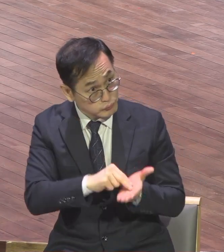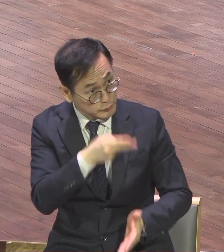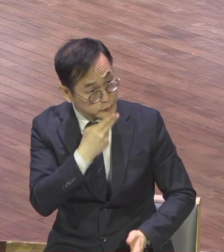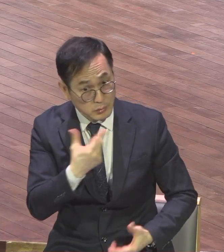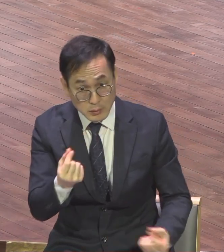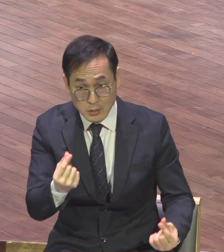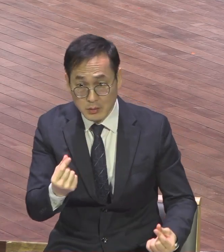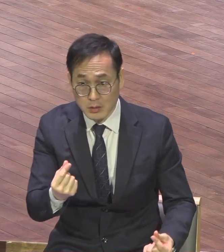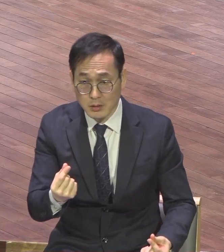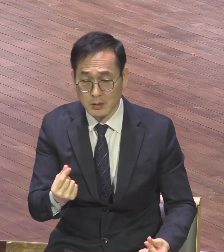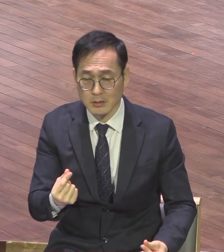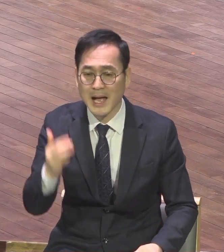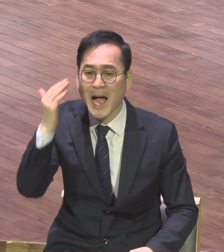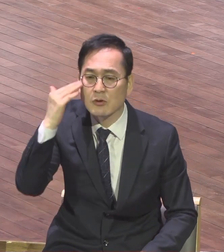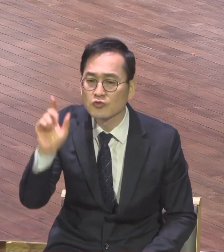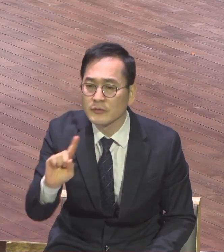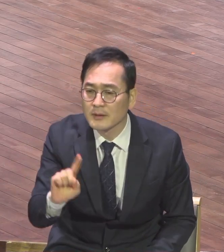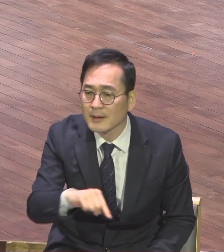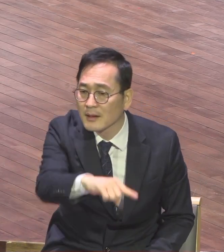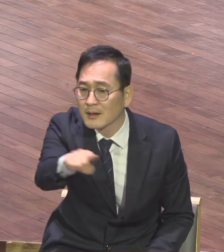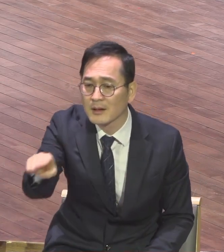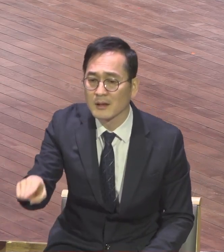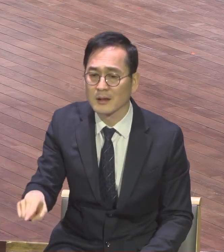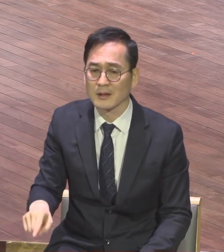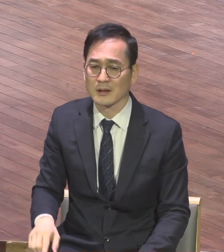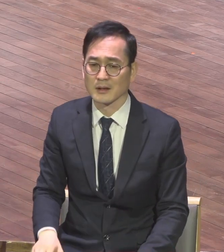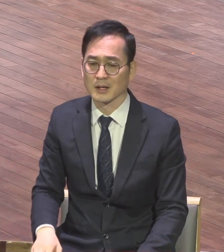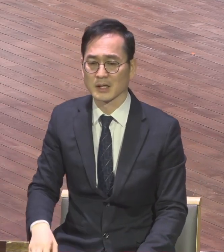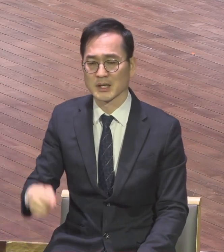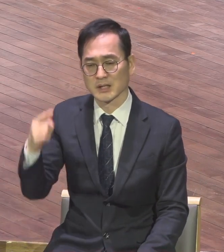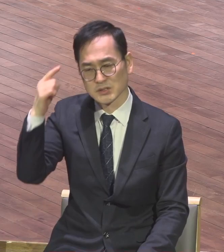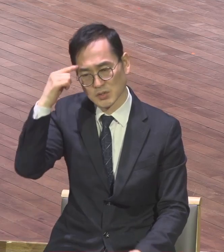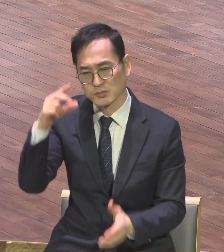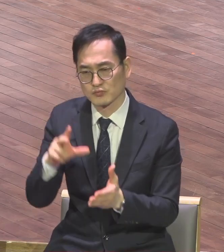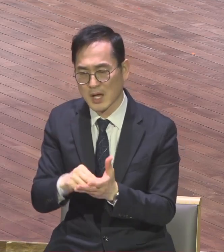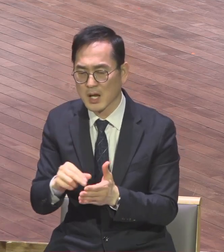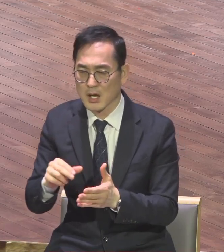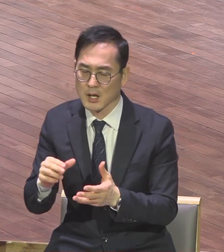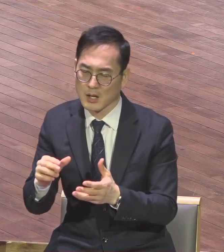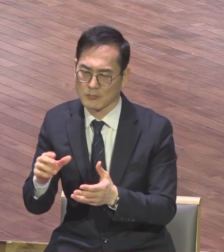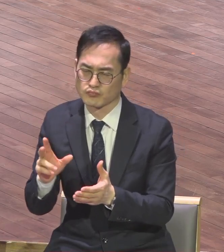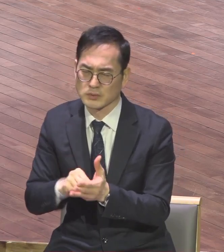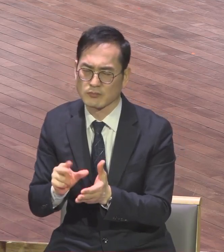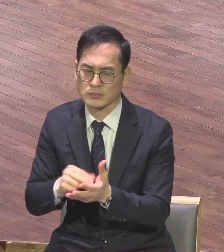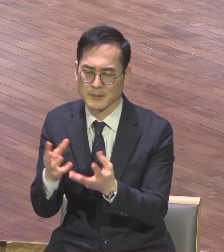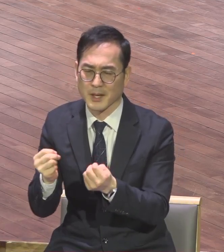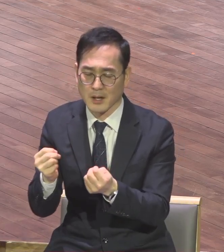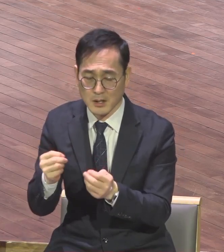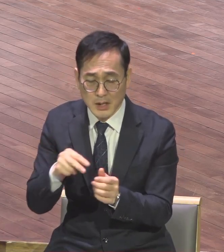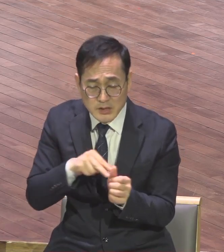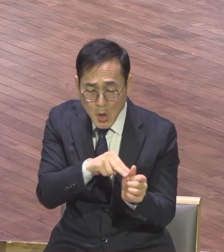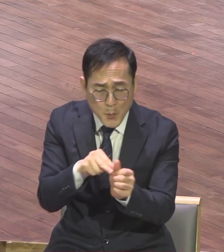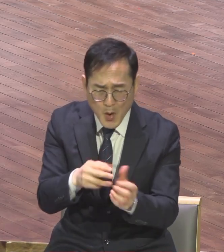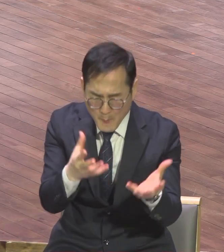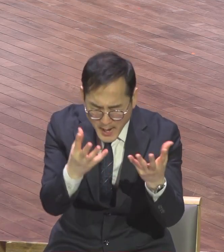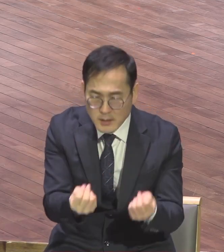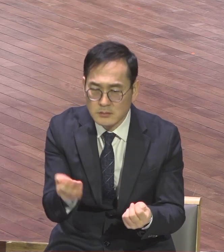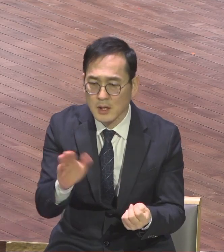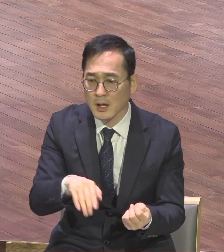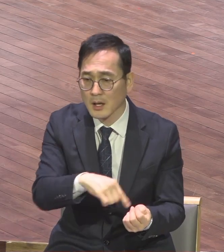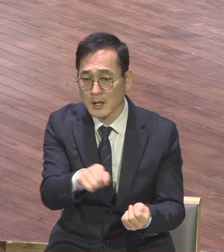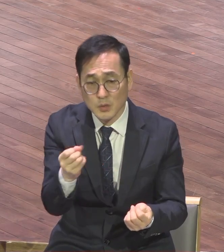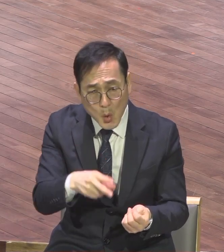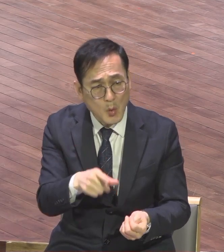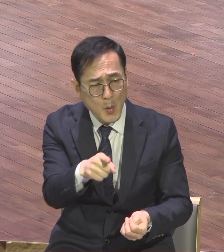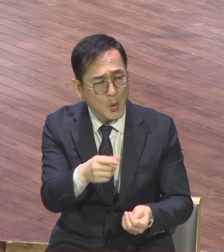후대들은 어떻습니까? 계속 어려워지고 있습니다. 정보는 많은데 진리를 모르고, 재밌는 것은 많은데 참 행복이 없는.